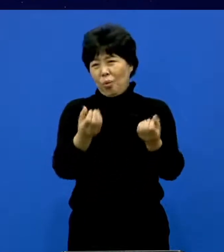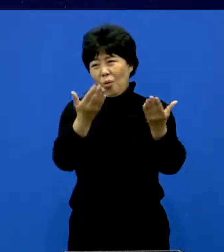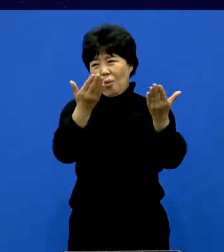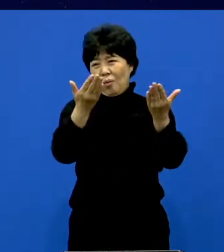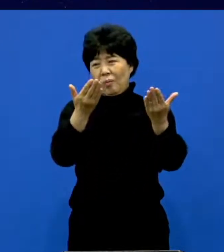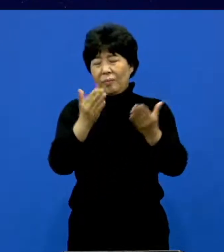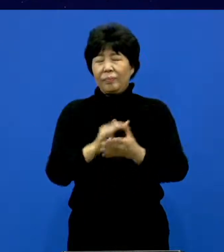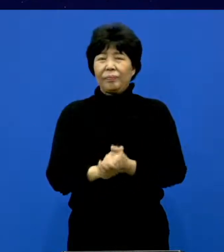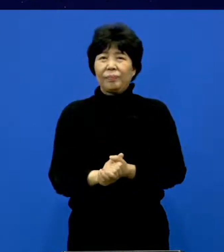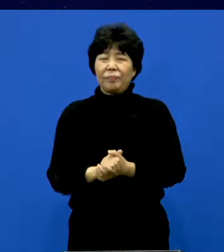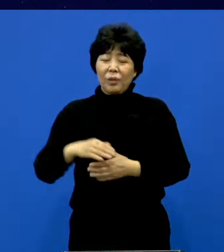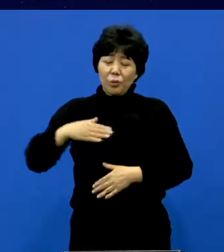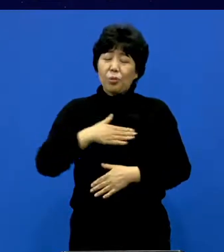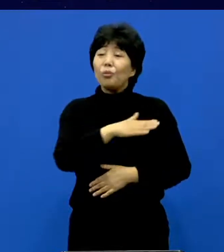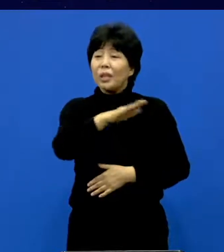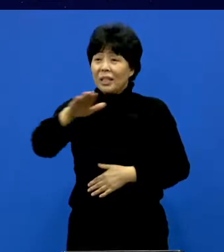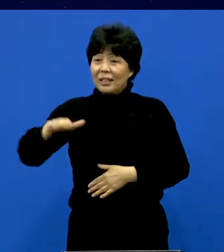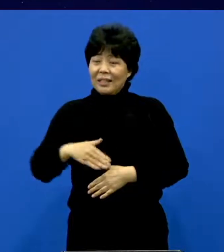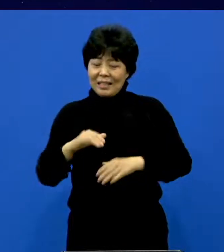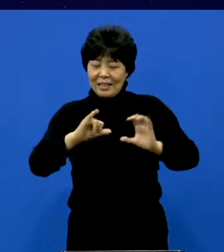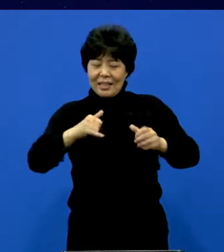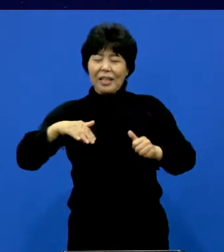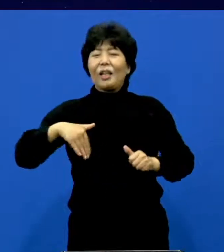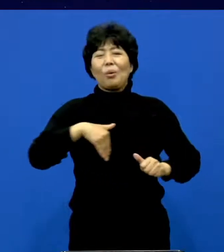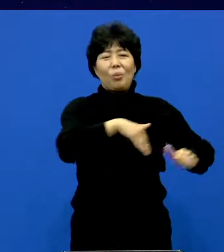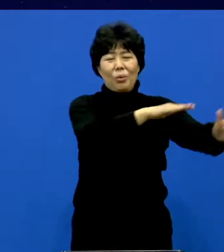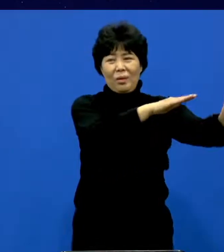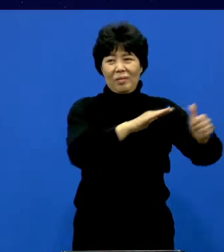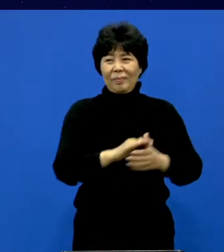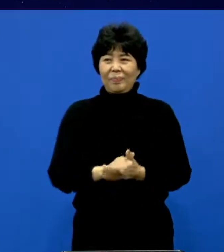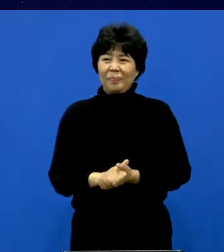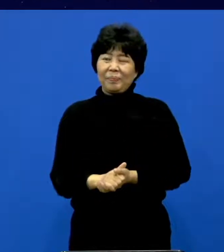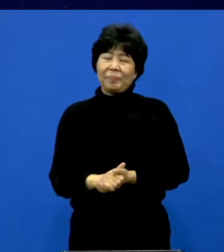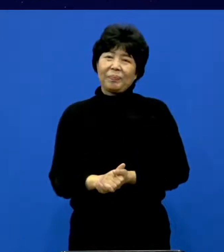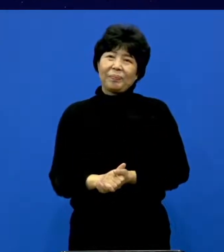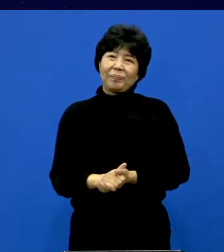세상 가운데 보내셨다. 이게 우리의 부르심이라는 것입니다.